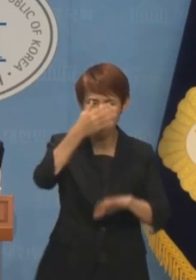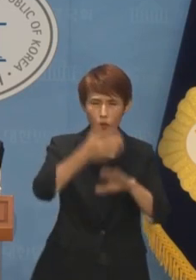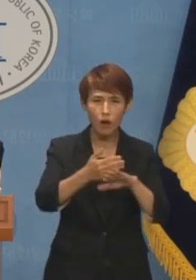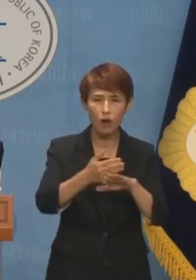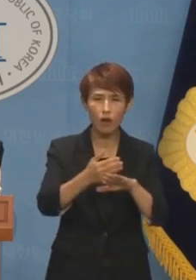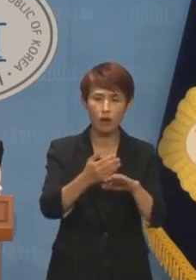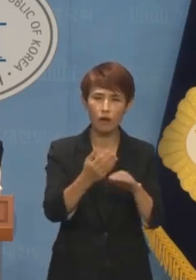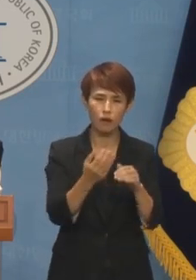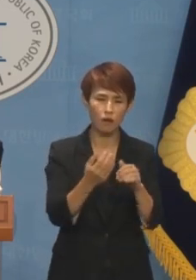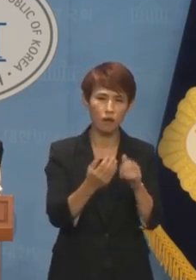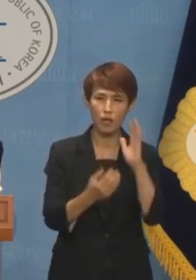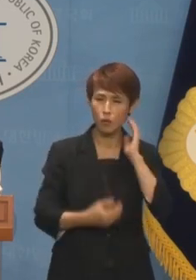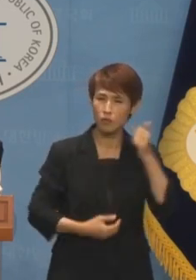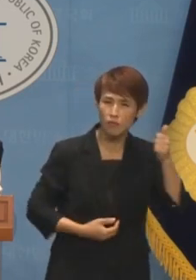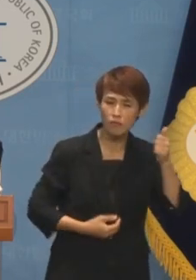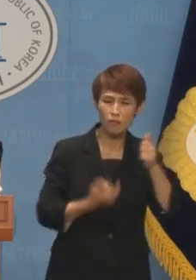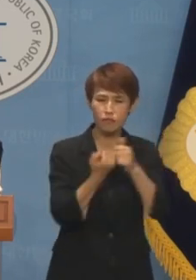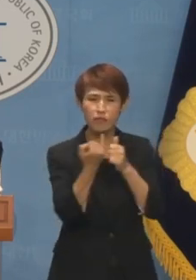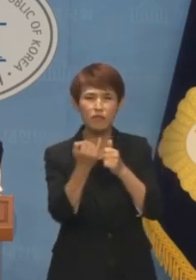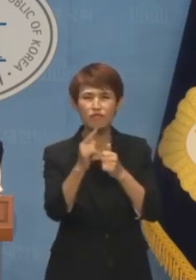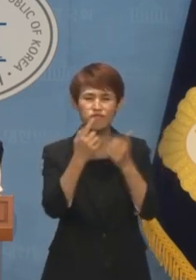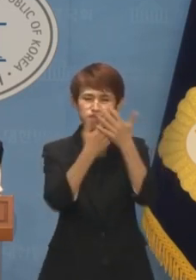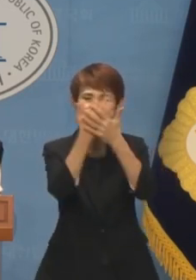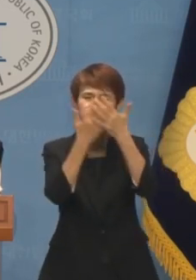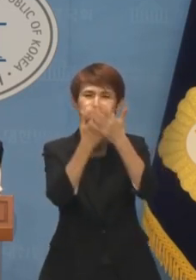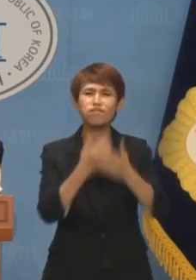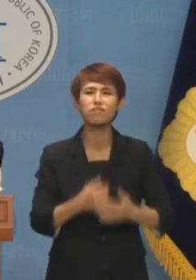사과하는지도 모를 묘한 발언을 했습니다.